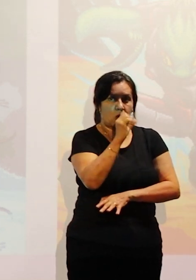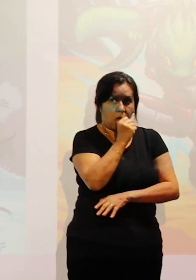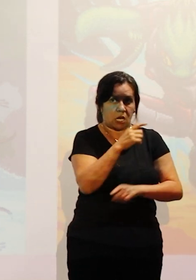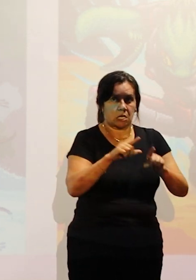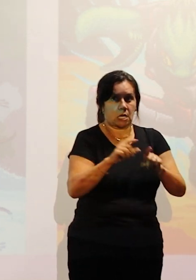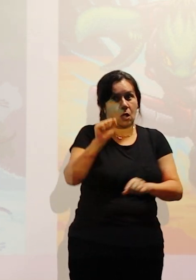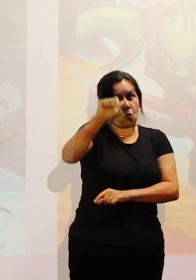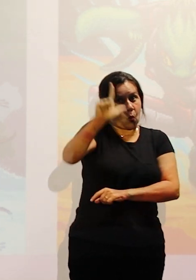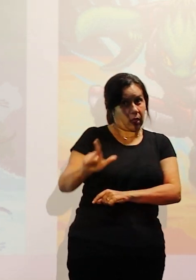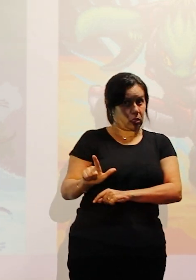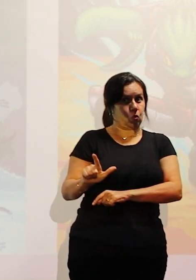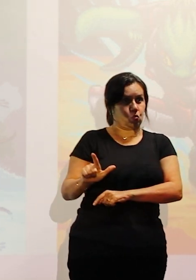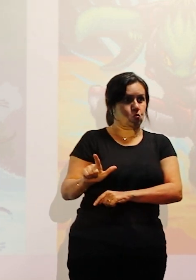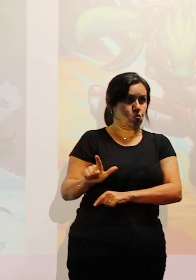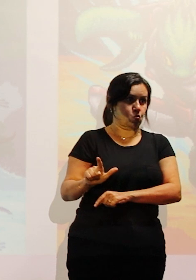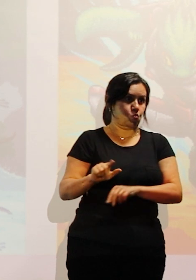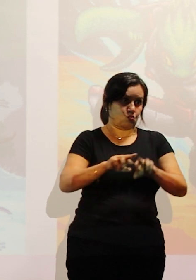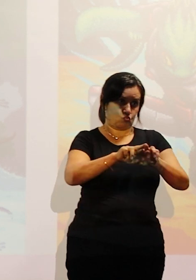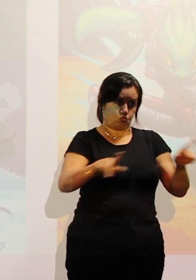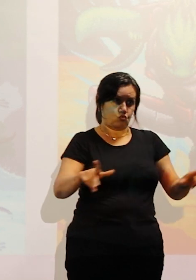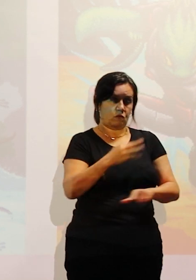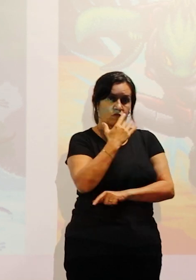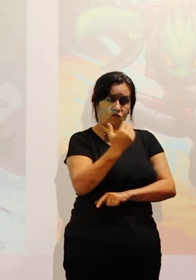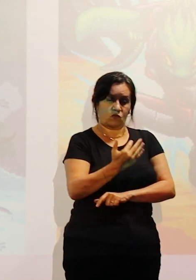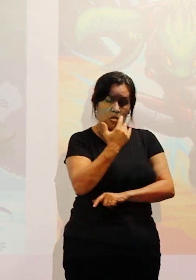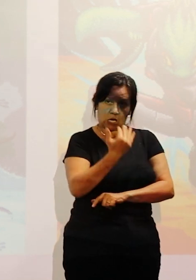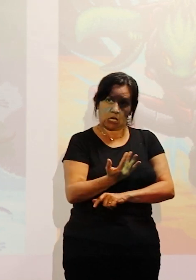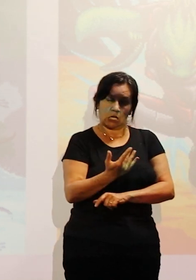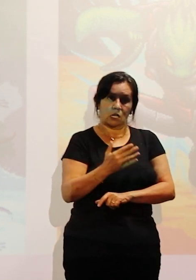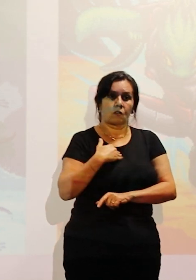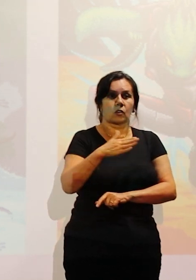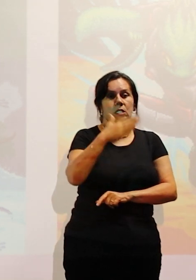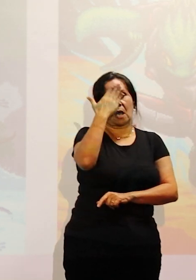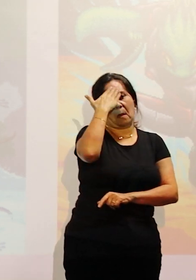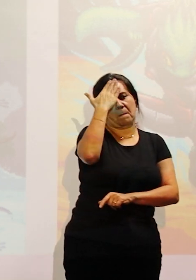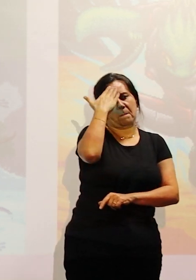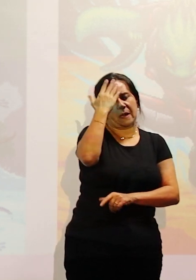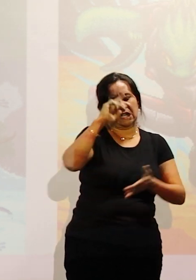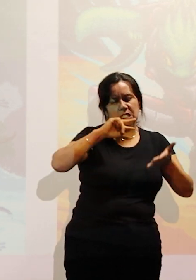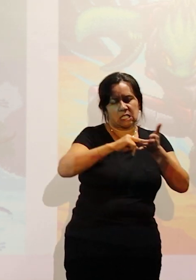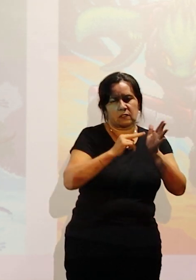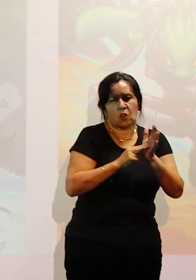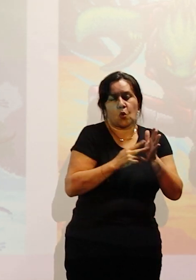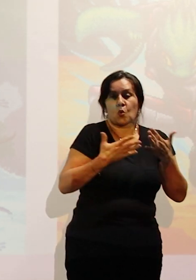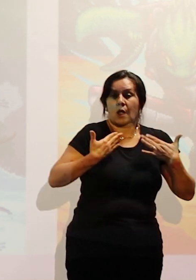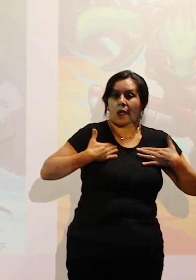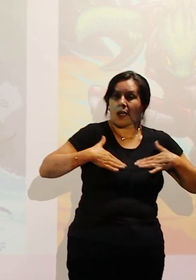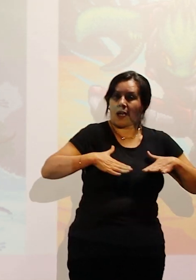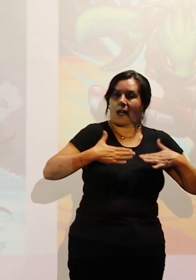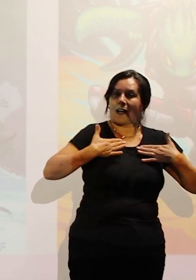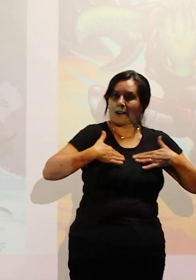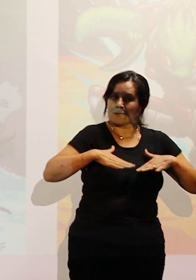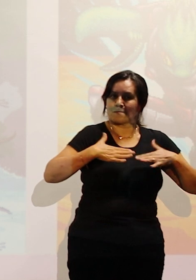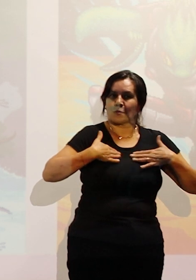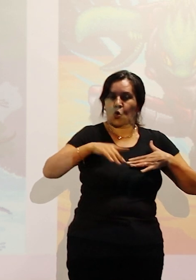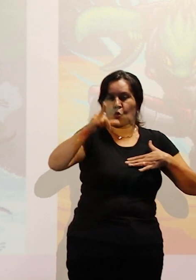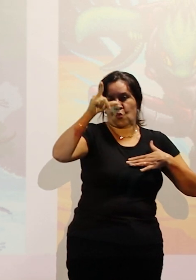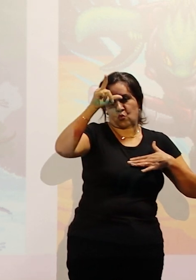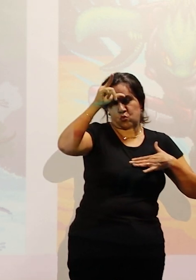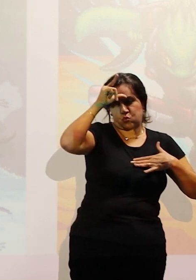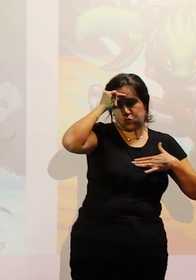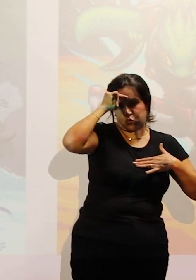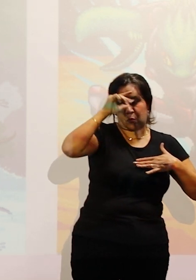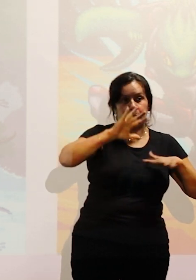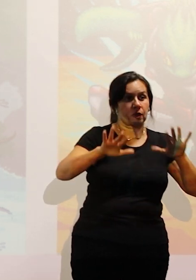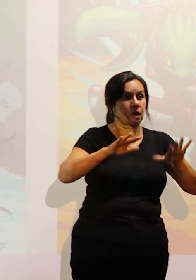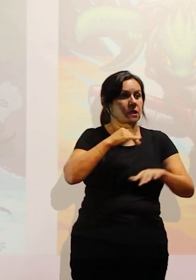que o azul, que é uma cor fria, as cores frias em geral, elas fazem você pensar em algo mais devagar, mais tranquilo, né? Então, quando você pensa